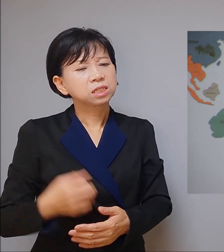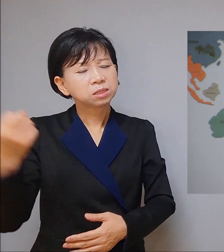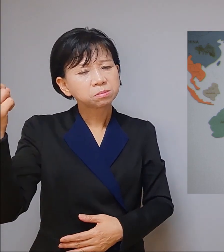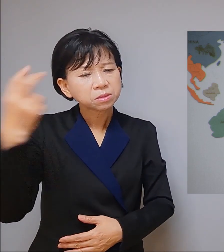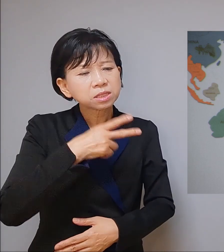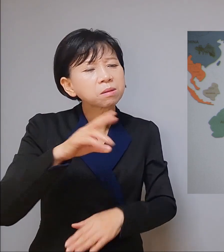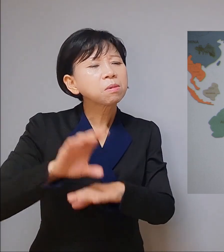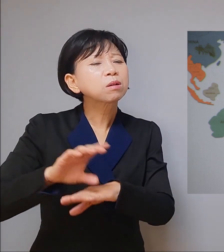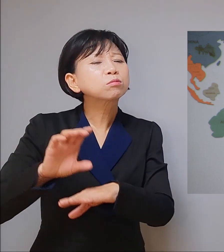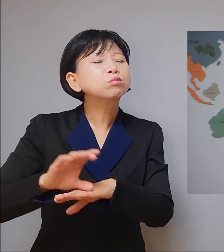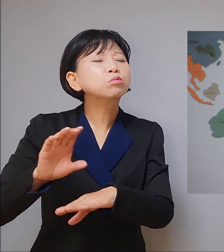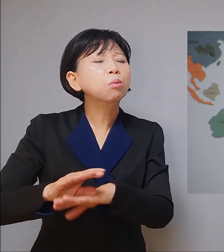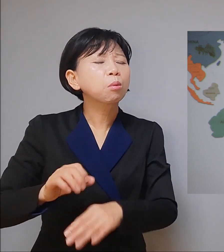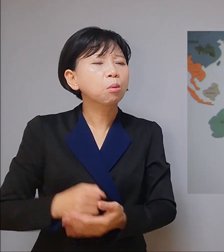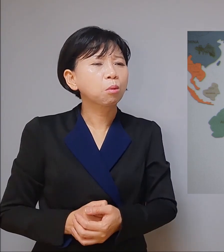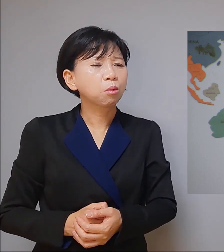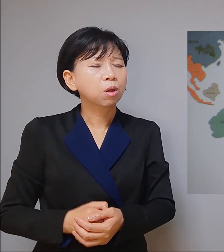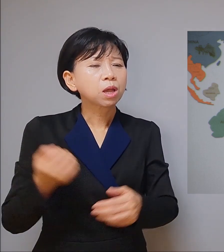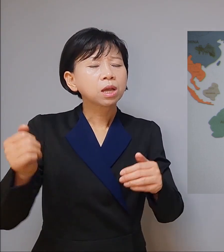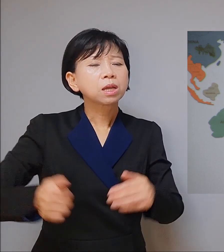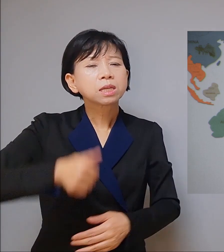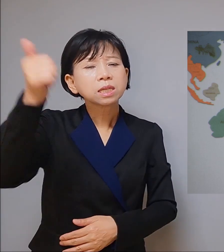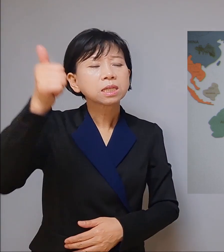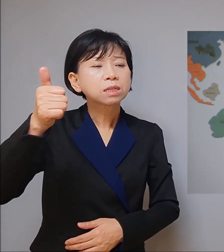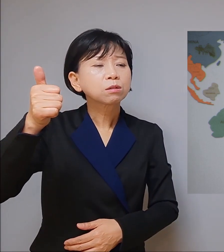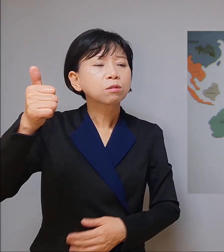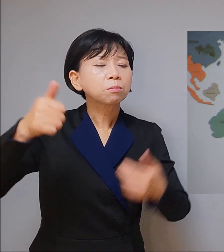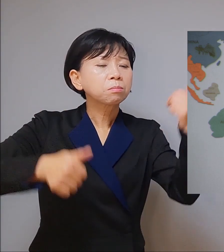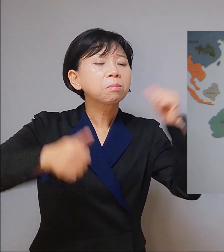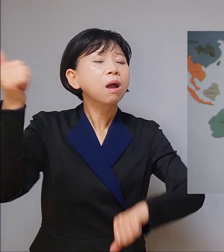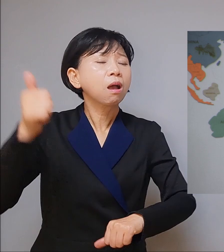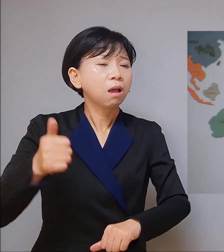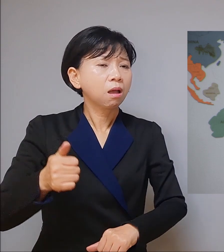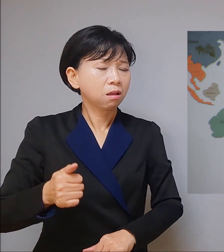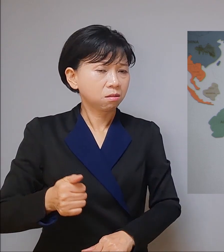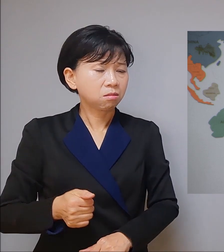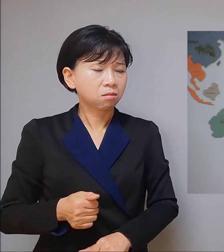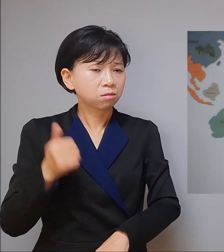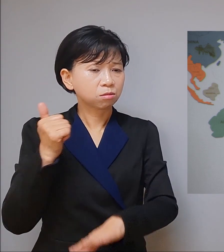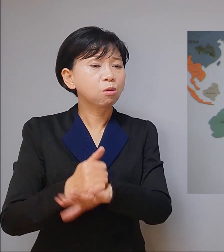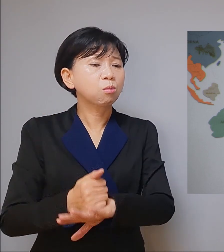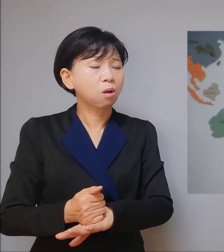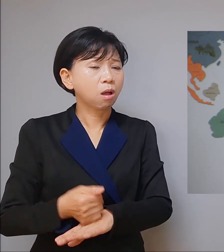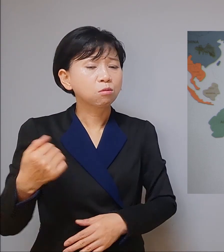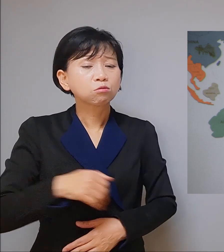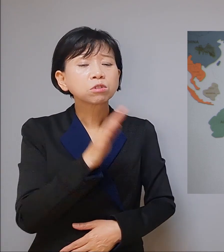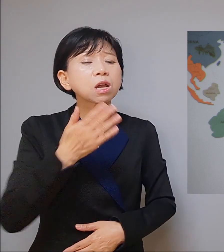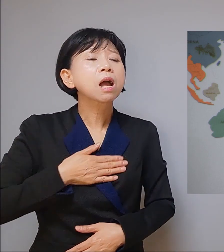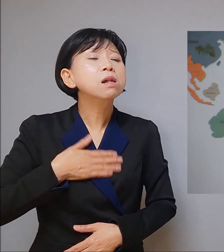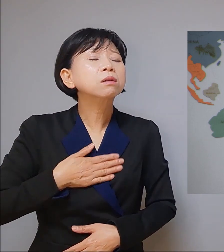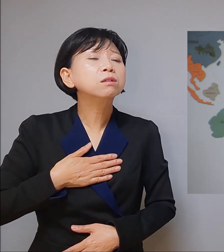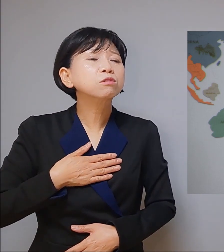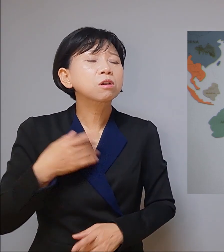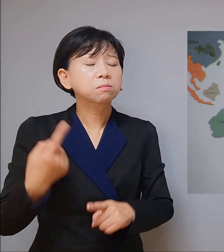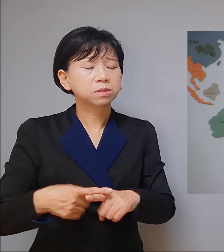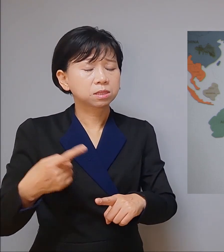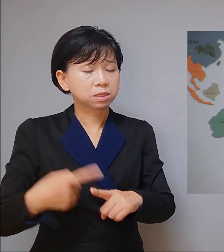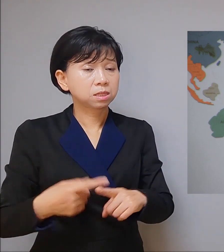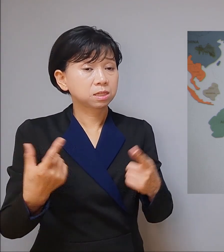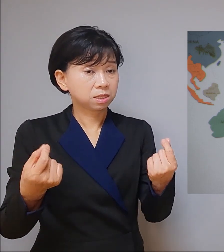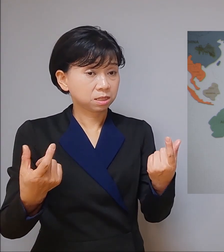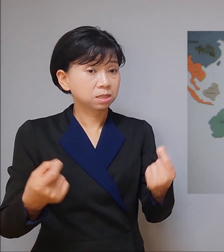경기 결과는 1대0으로 누가 이겼어요? 우리가 이겼다는 거죠. 여러분 여기서 우리가 알거니와라는